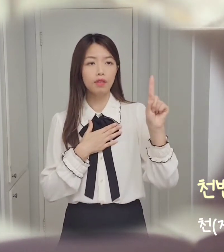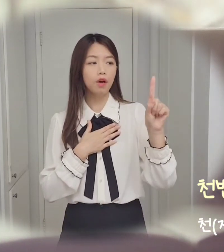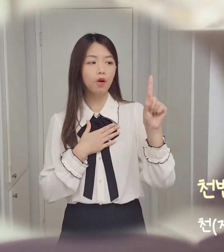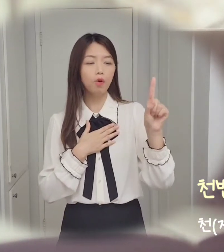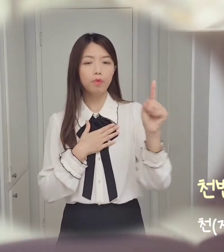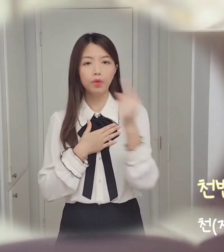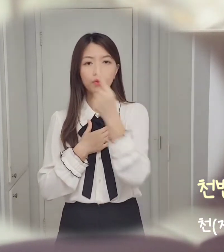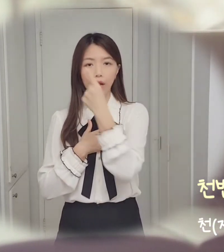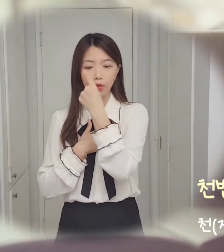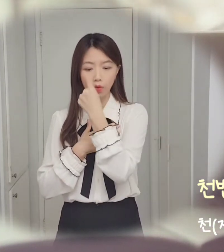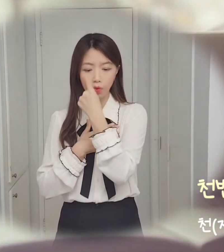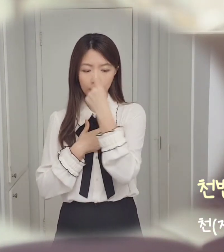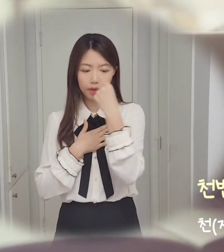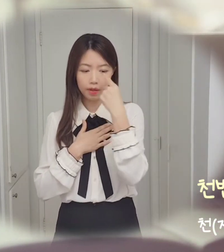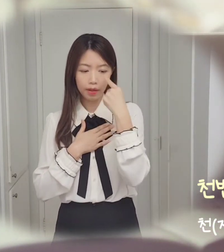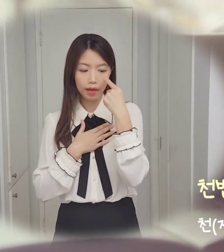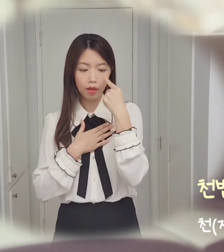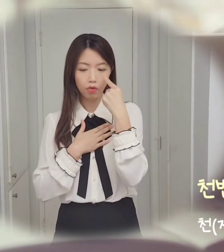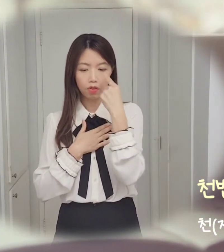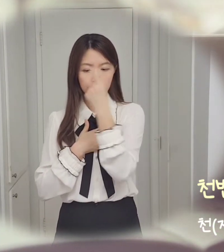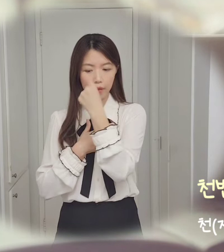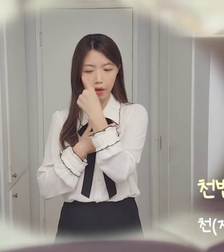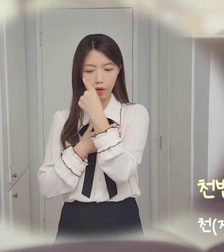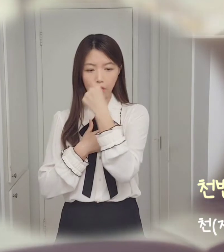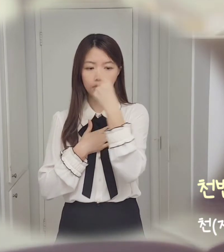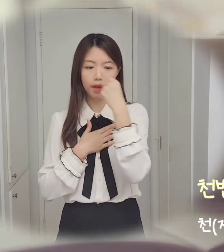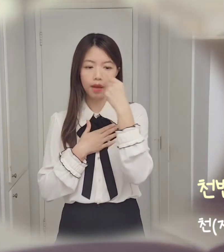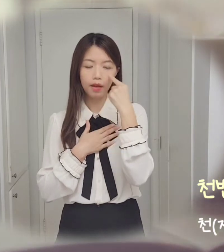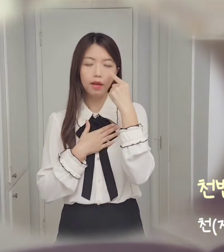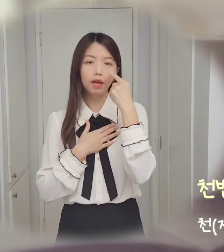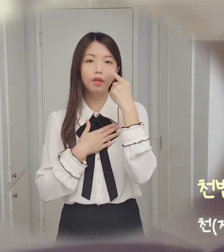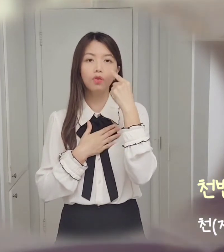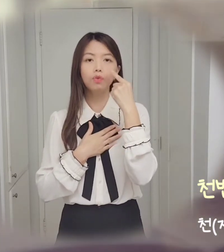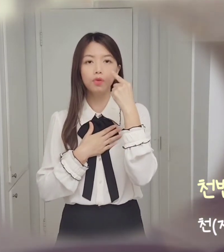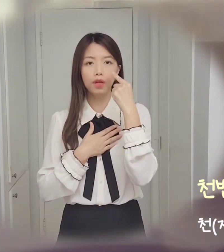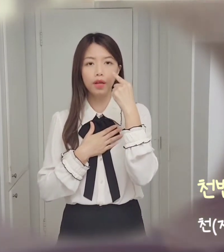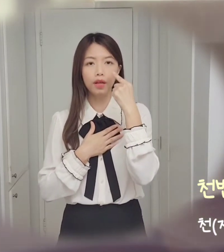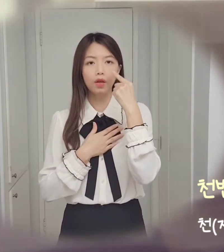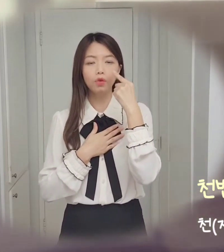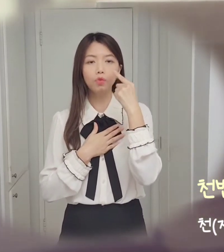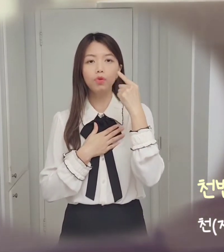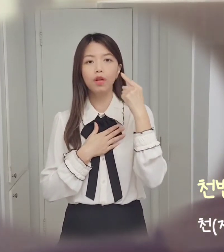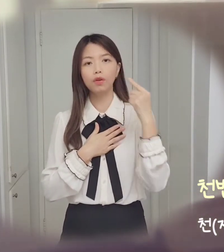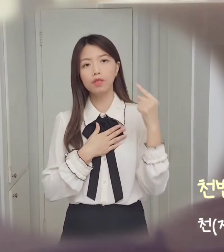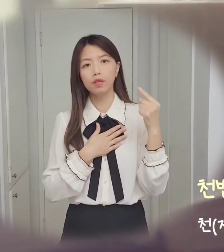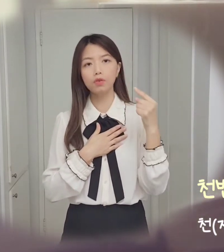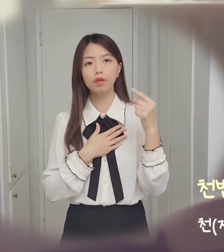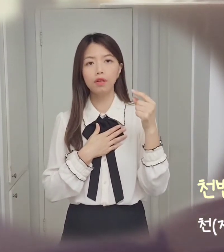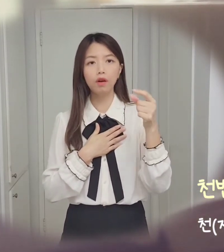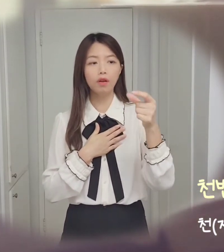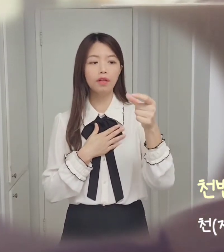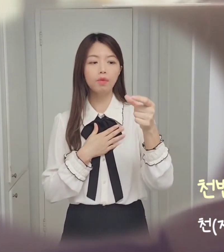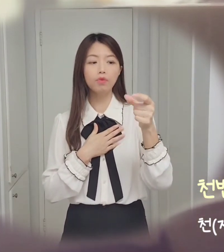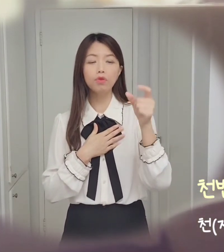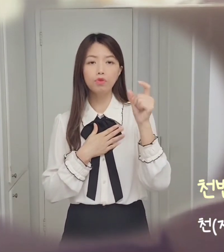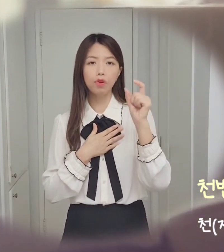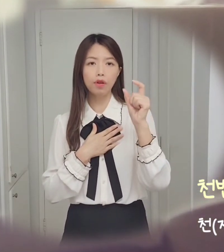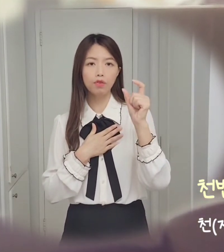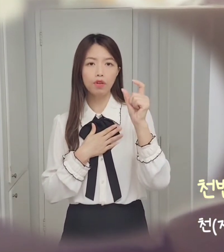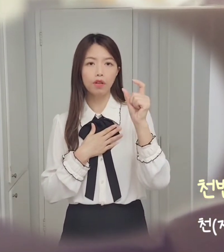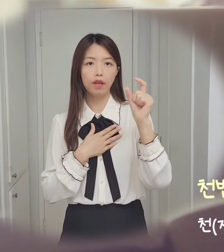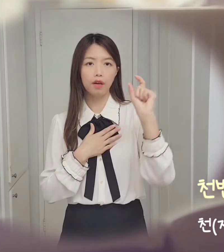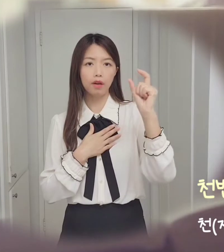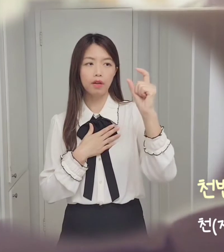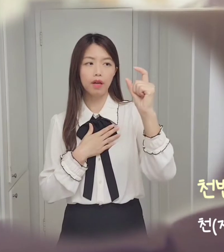하는 뜻은요, 검지로 양쪽 눈을 가리켜 주시면 돼요. 눈에 눈물이, 눈물이라고 하는 뜻의 수어는요, 일단 물